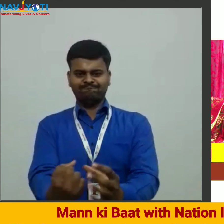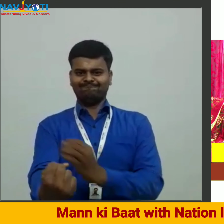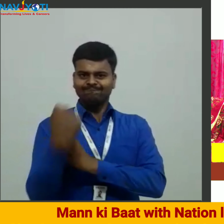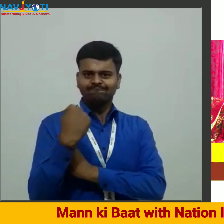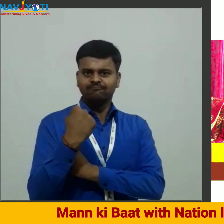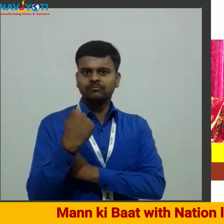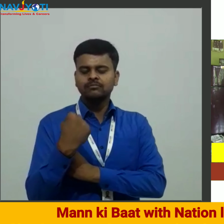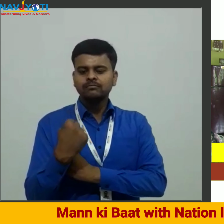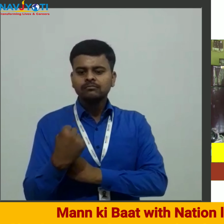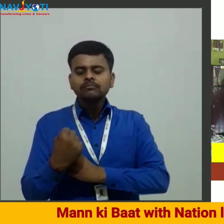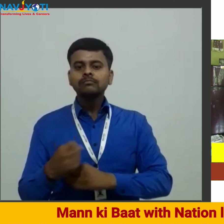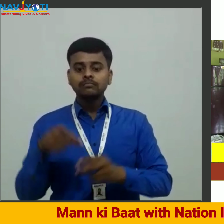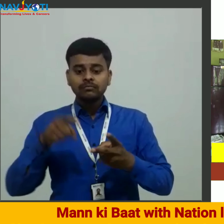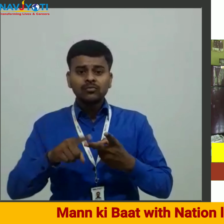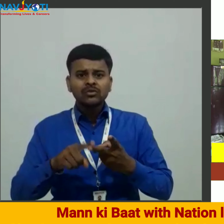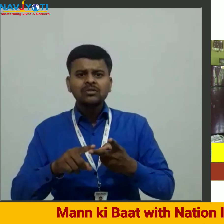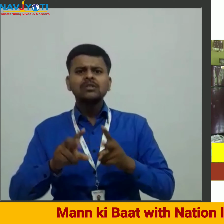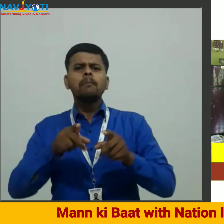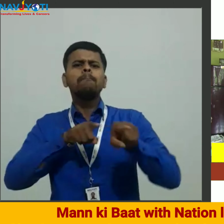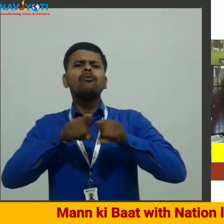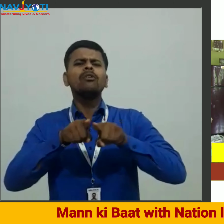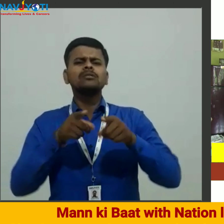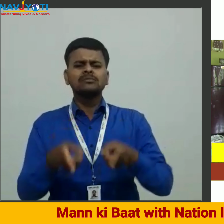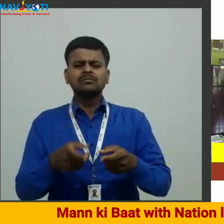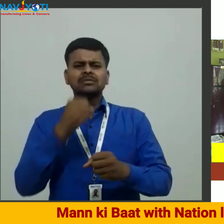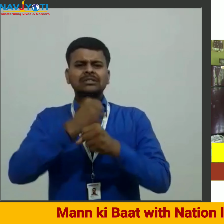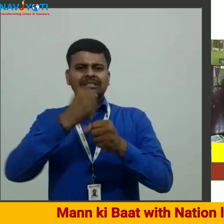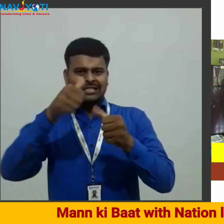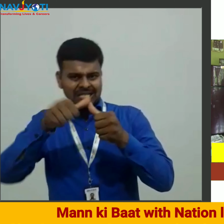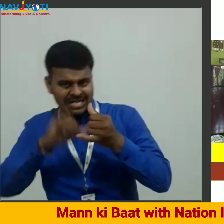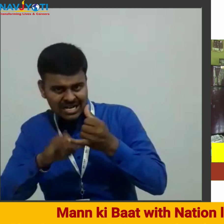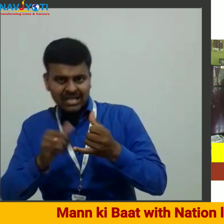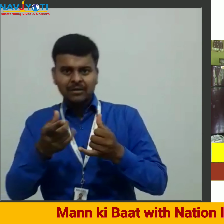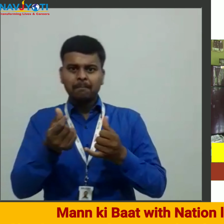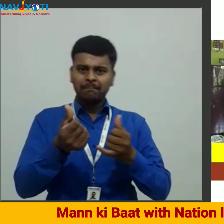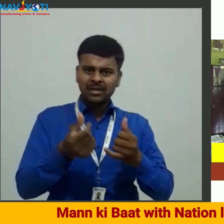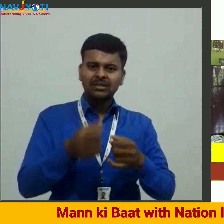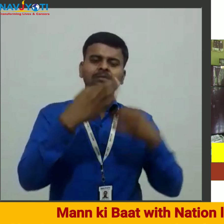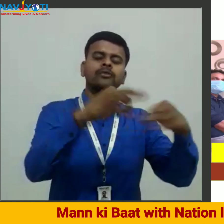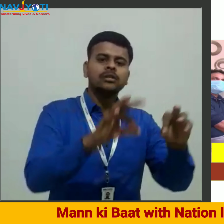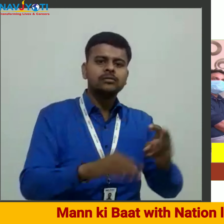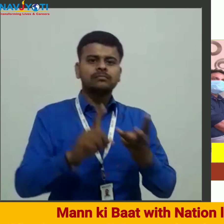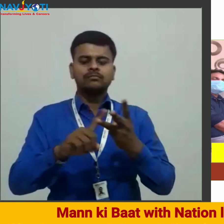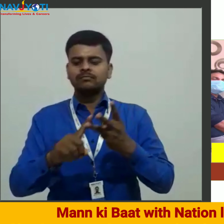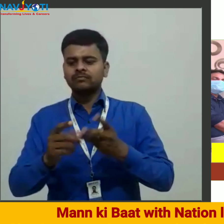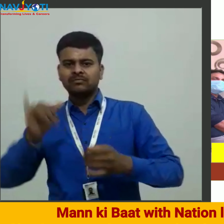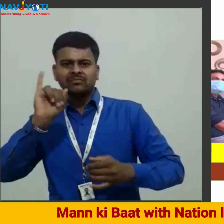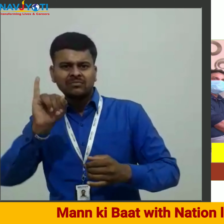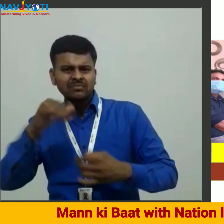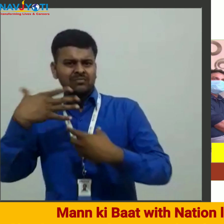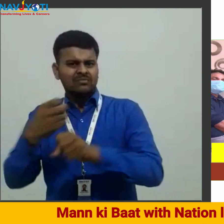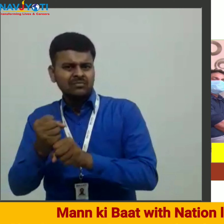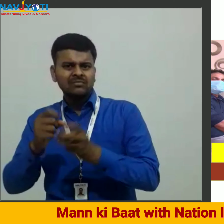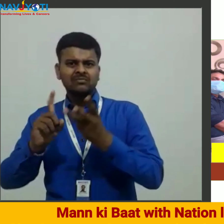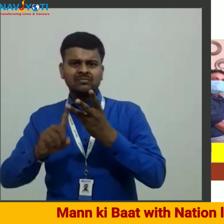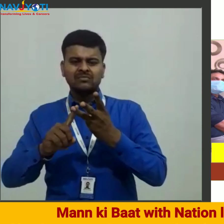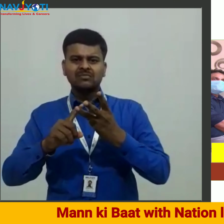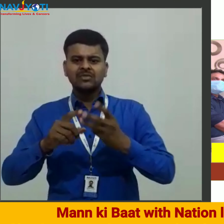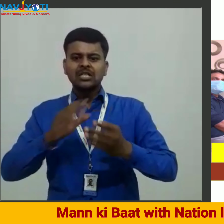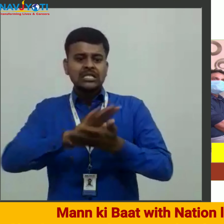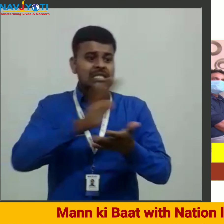चाहे करोड़ों लोगों का गैस सब्सिडी छोड़ना हो, लाखों सीनियर सिटीजन का रेलवे सब्सिडी छोड़ना हो, स्वच्छ भारत अभियान